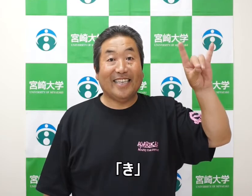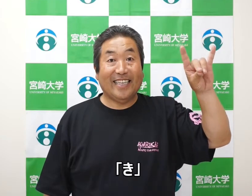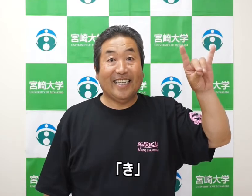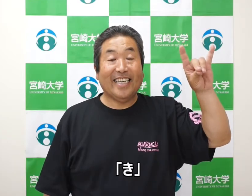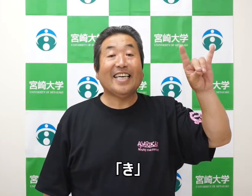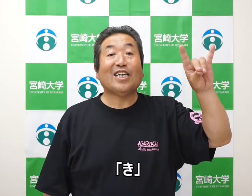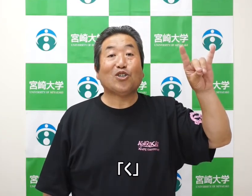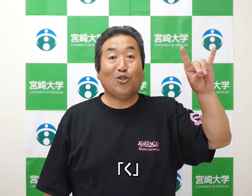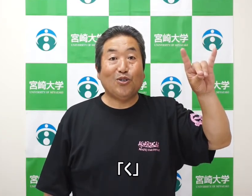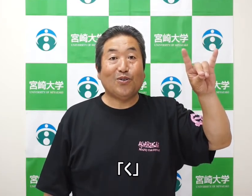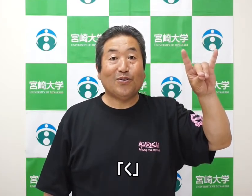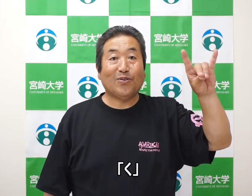く